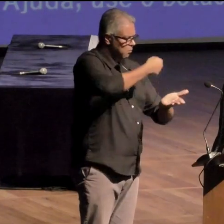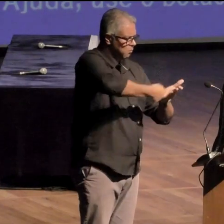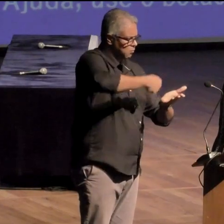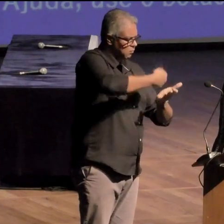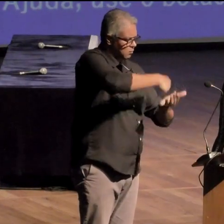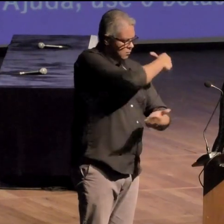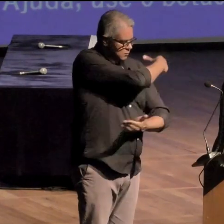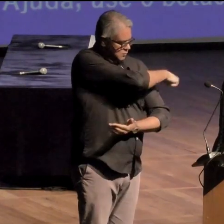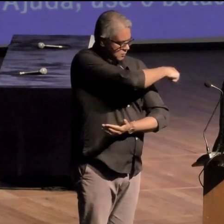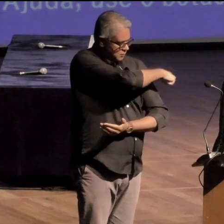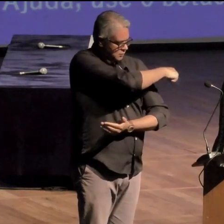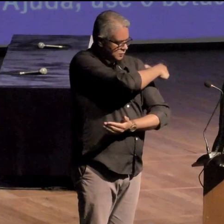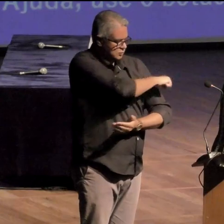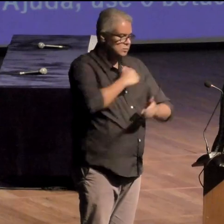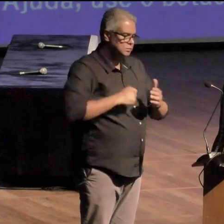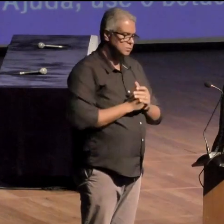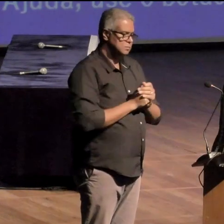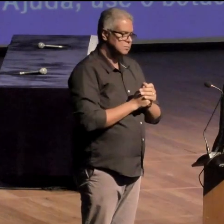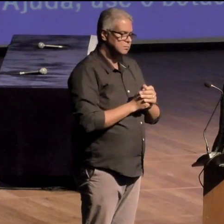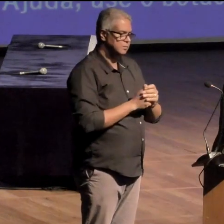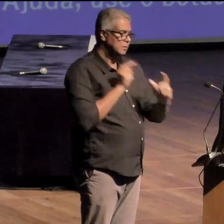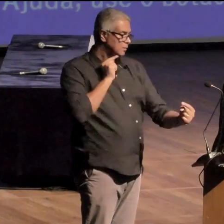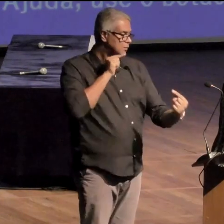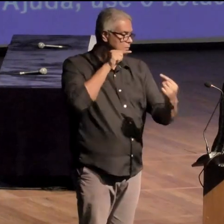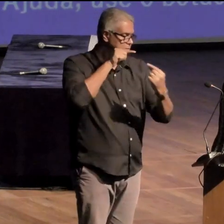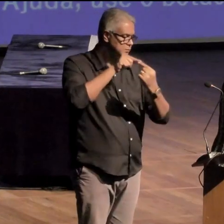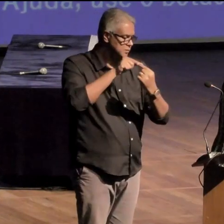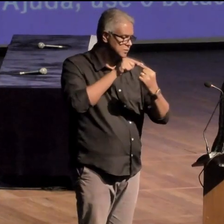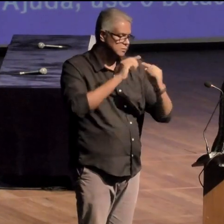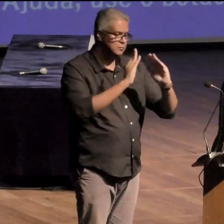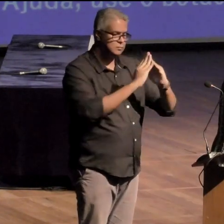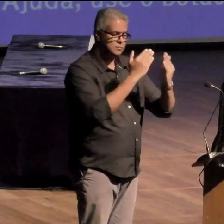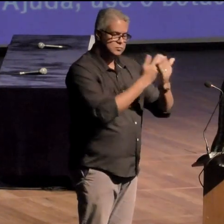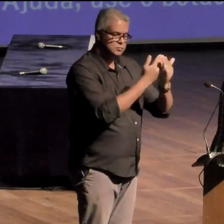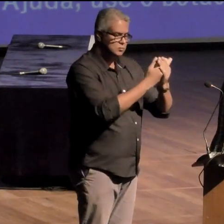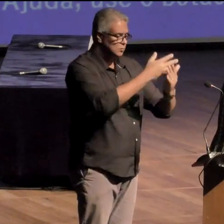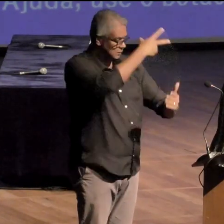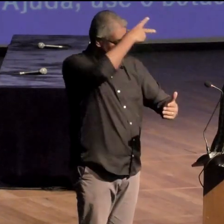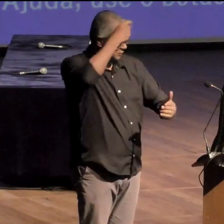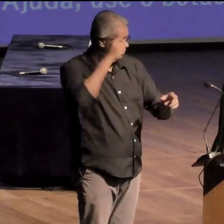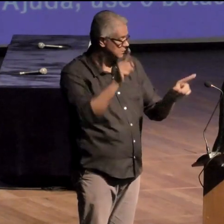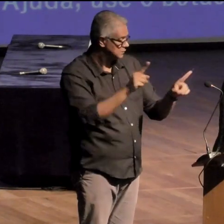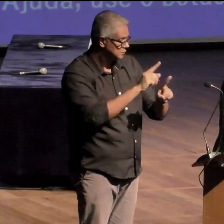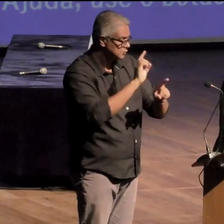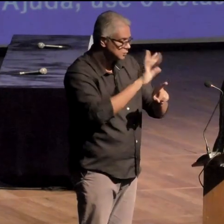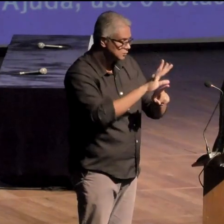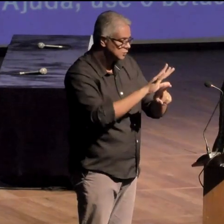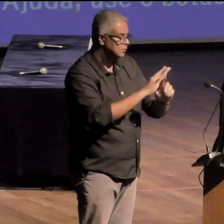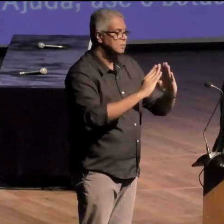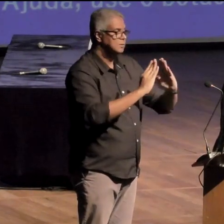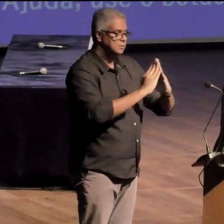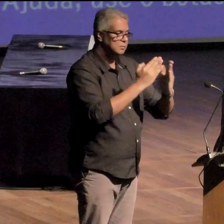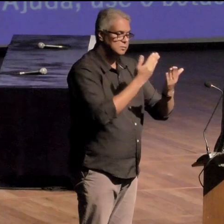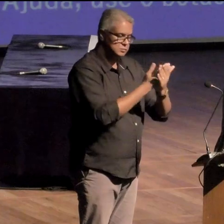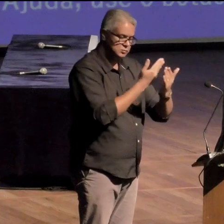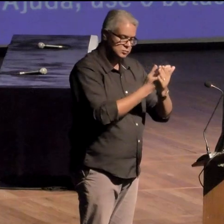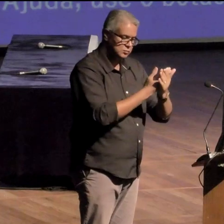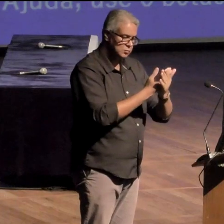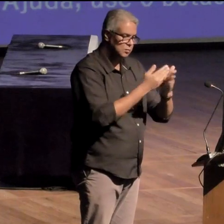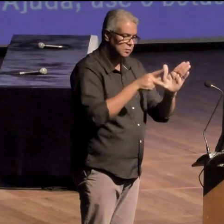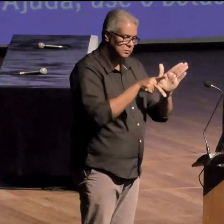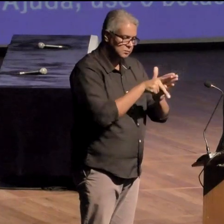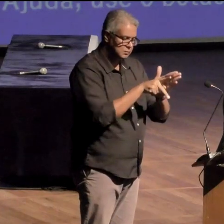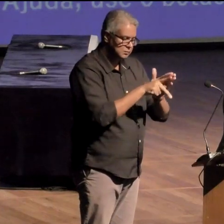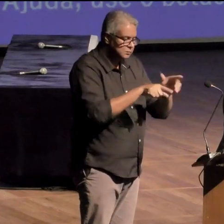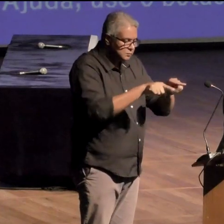dos outros processados não só para essas escolas estaduais que já fazem isso que a gente não tem no cardápio e